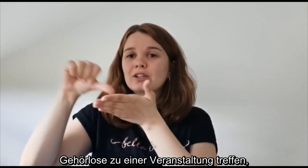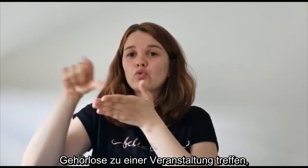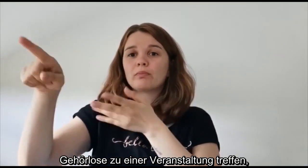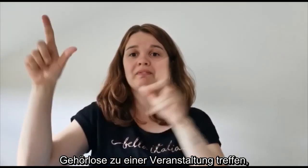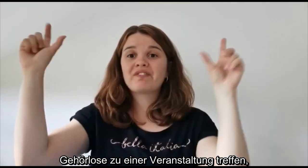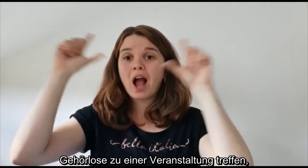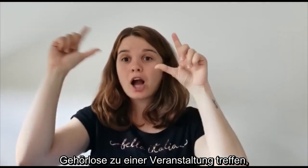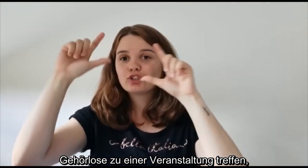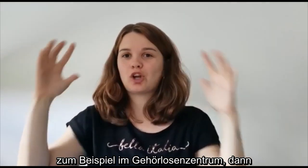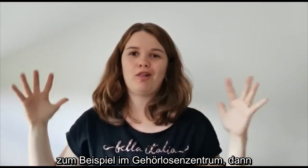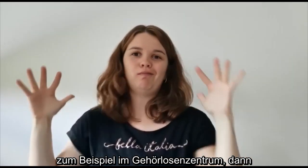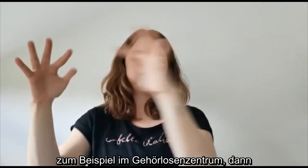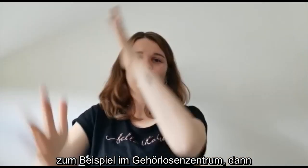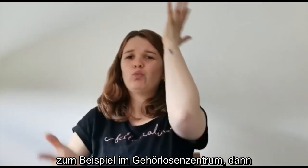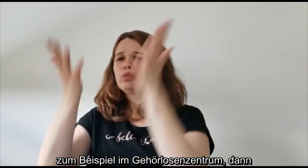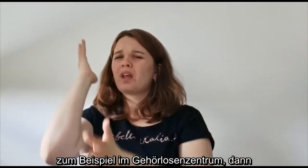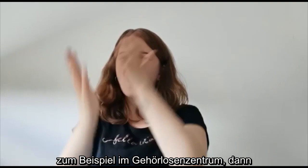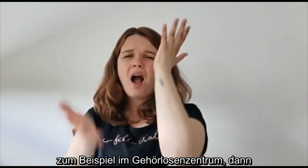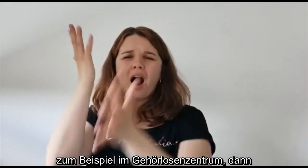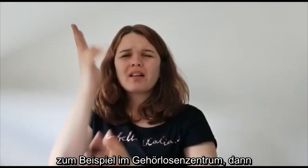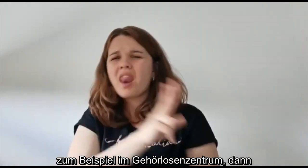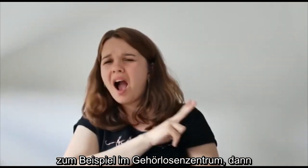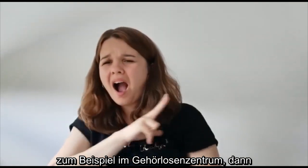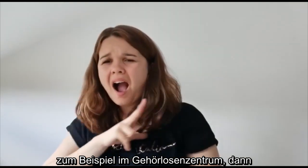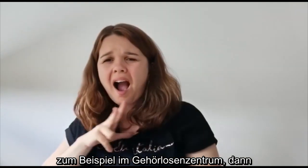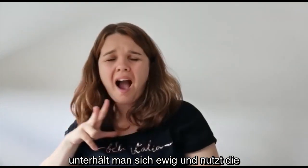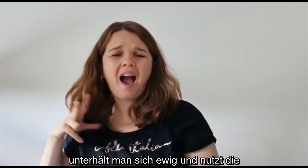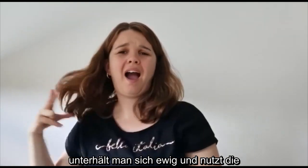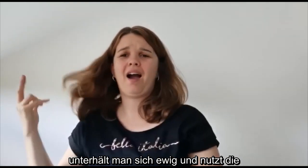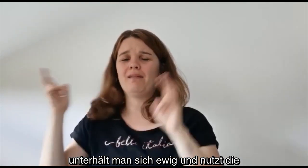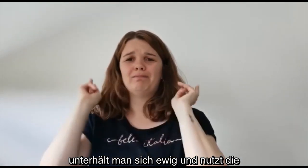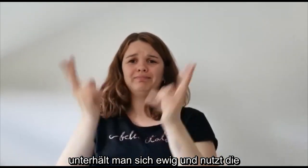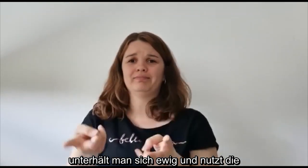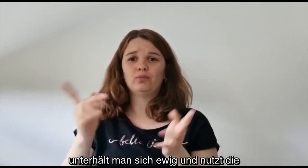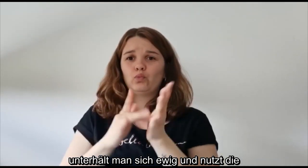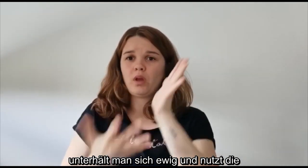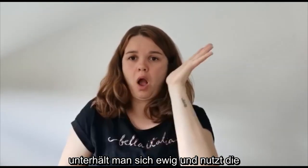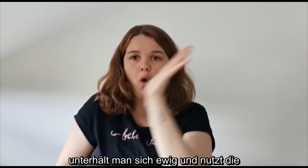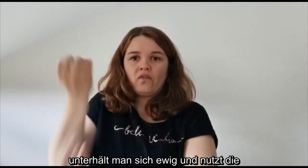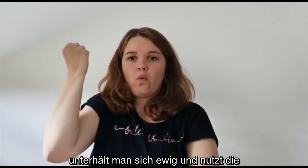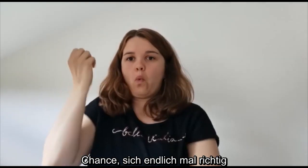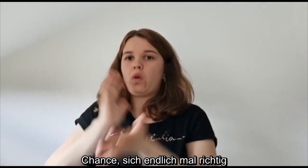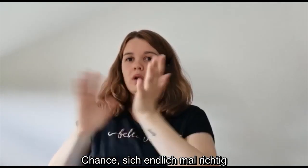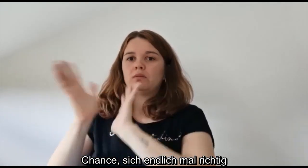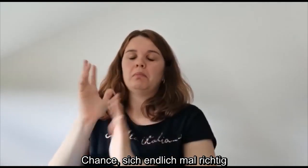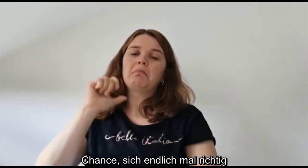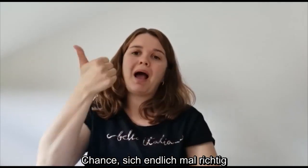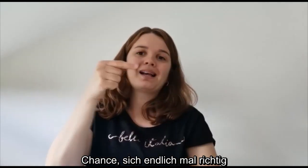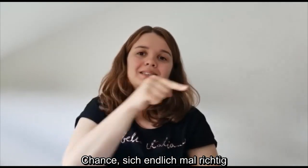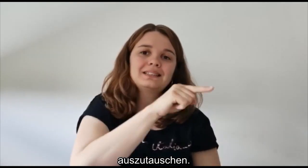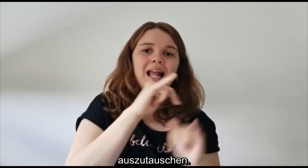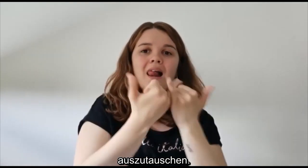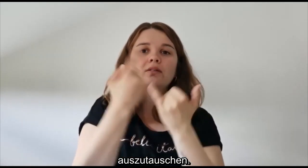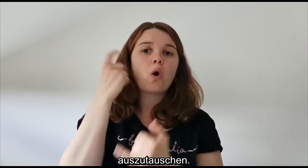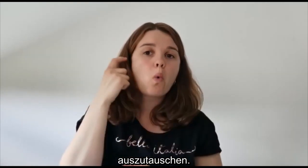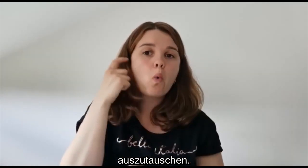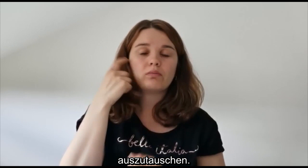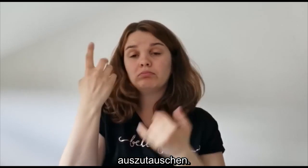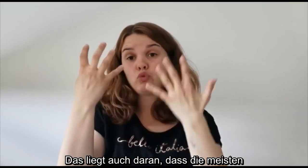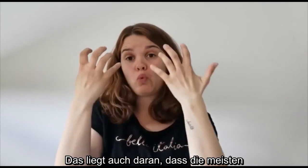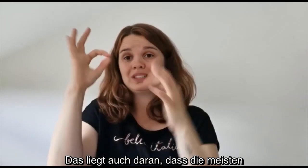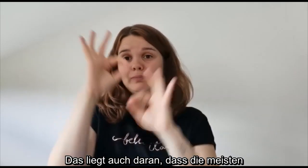zu einer Veranstaltung treffen Zum Beispiel im Gehörlosenzentrum Dann unterhält man sich ewig und nutzt die Chance Sich endlich mal richtig